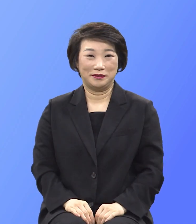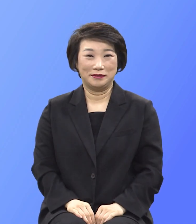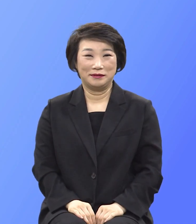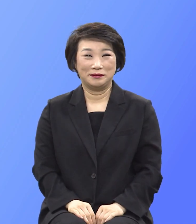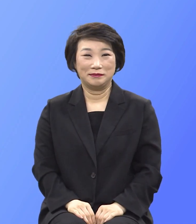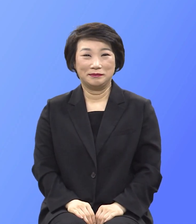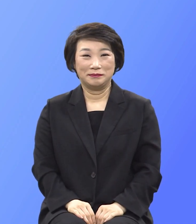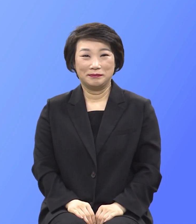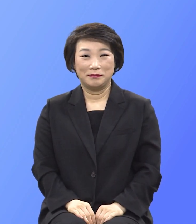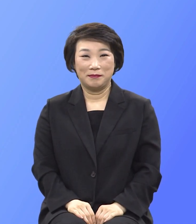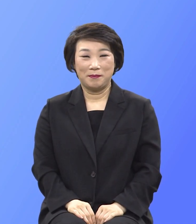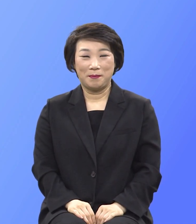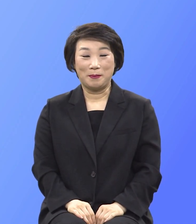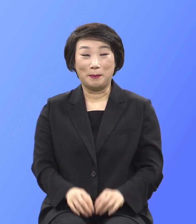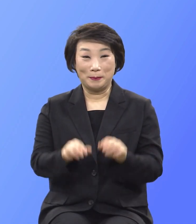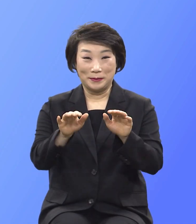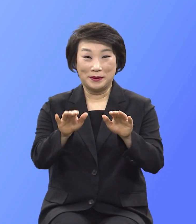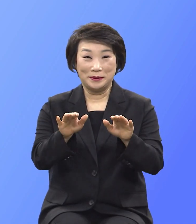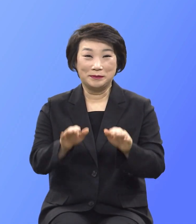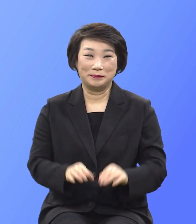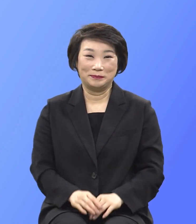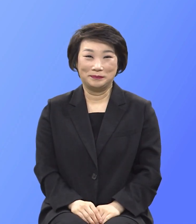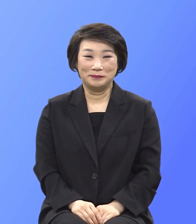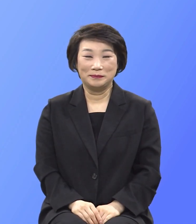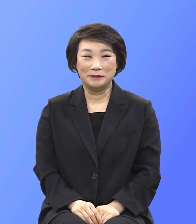예, 지금